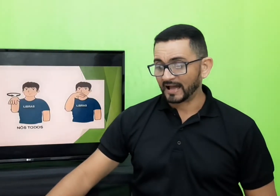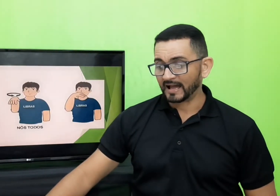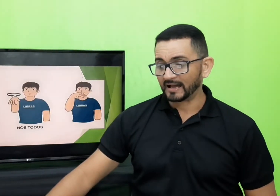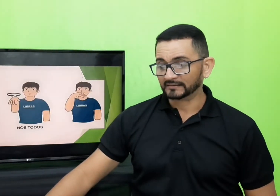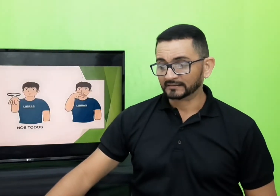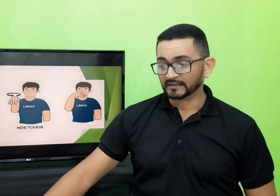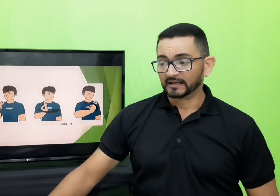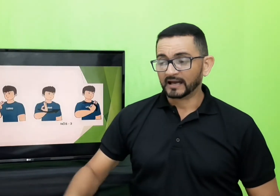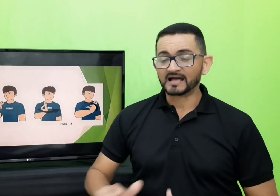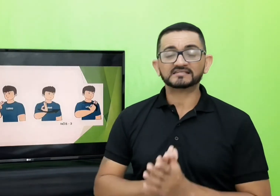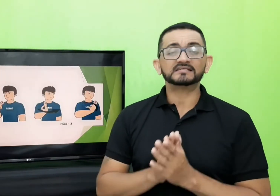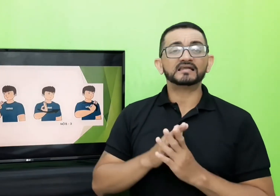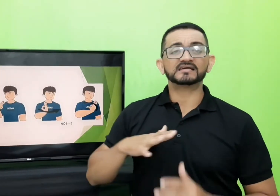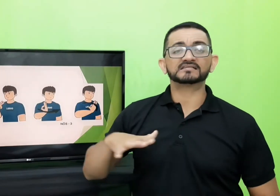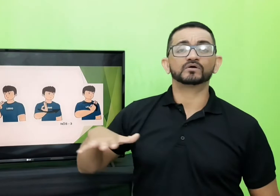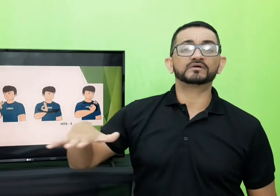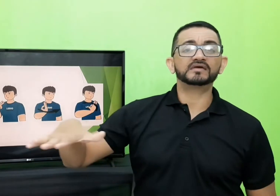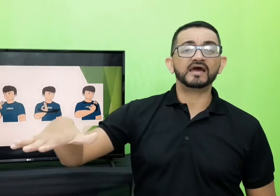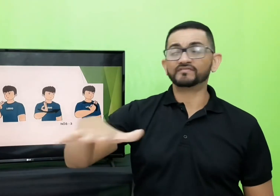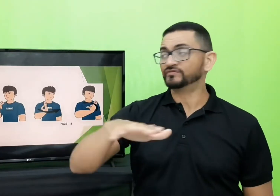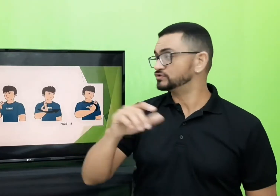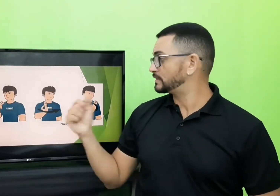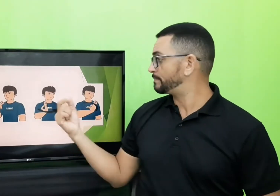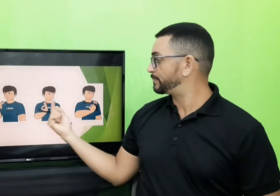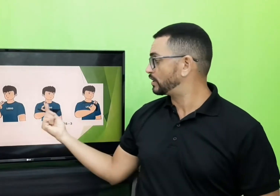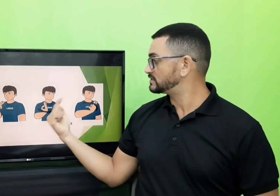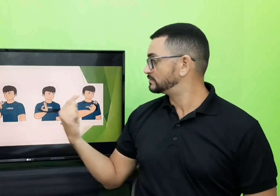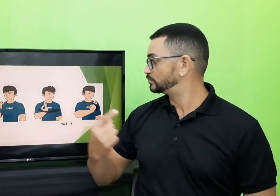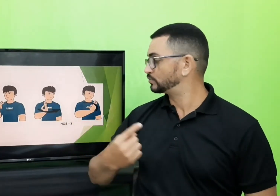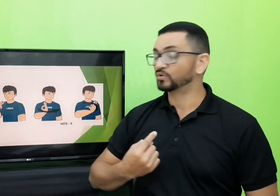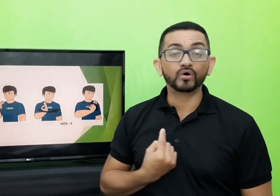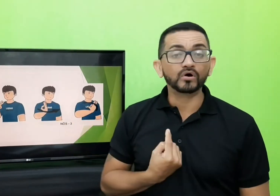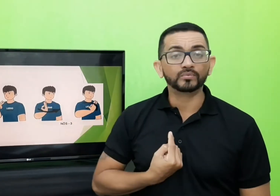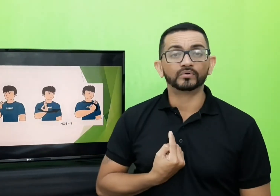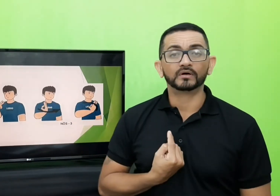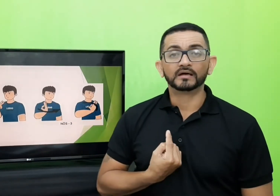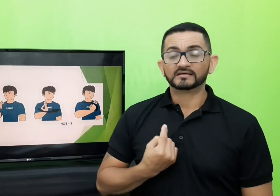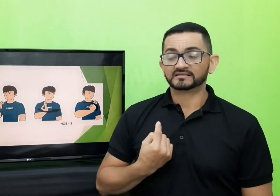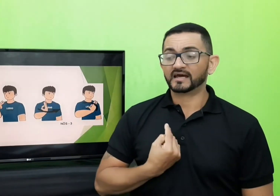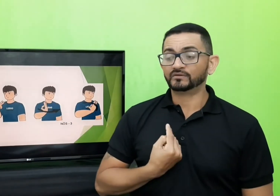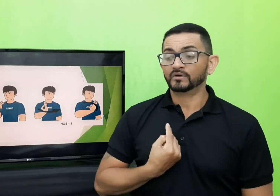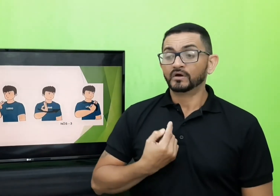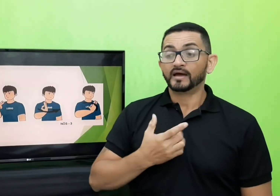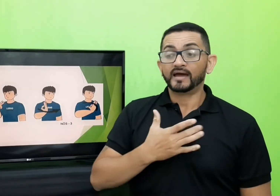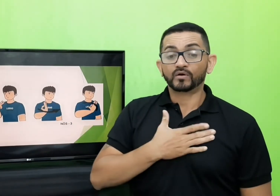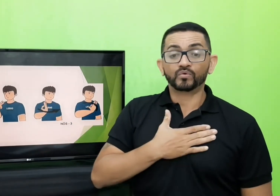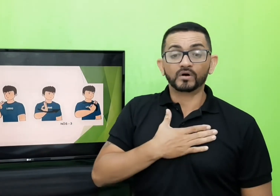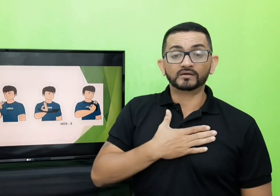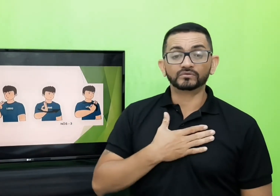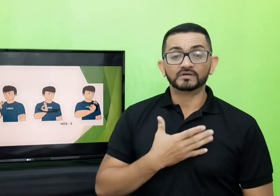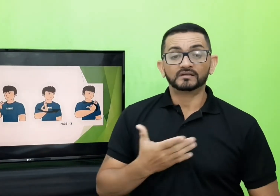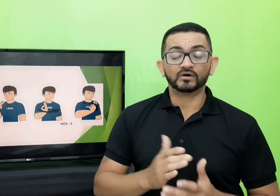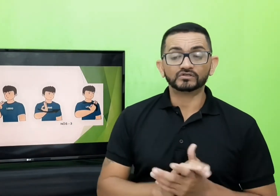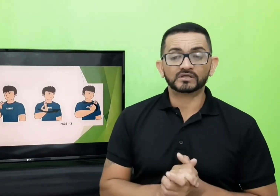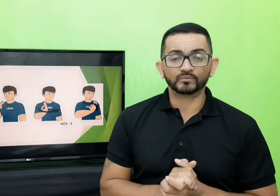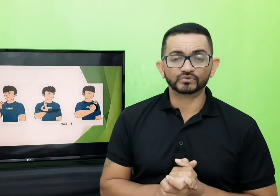à sinalização, que ela funciona próximo do corpo, certo? Quando nós